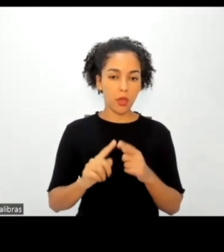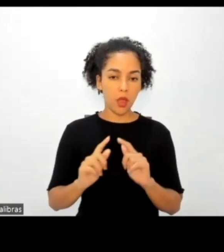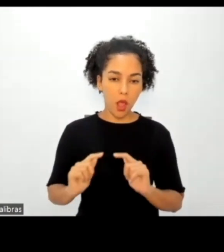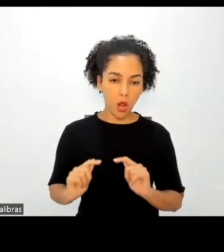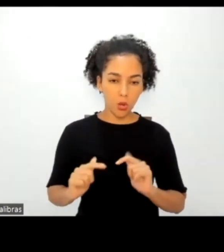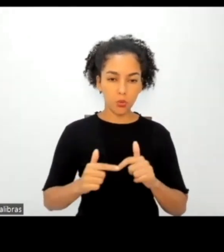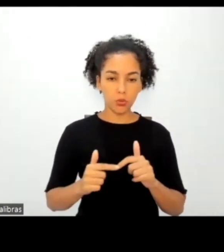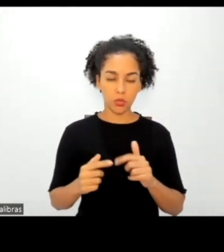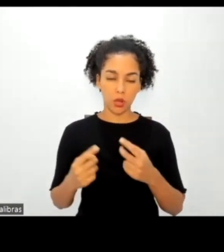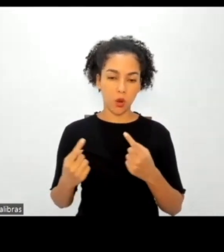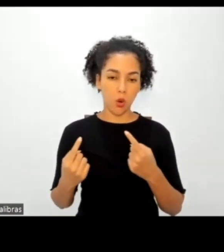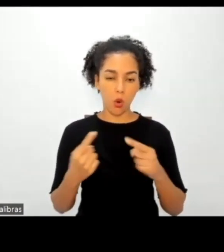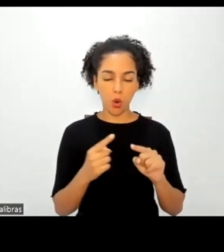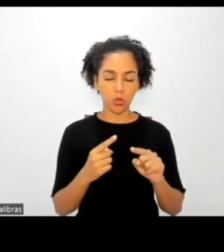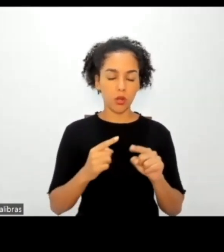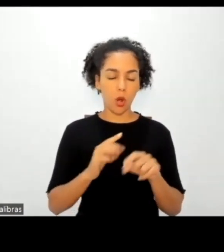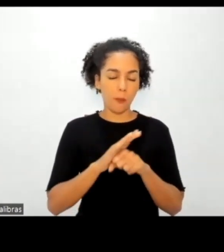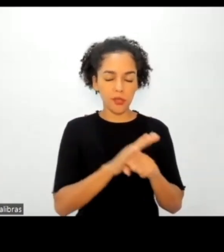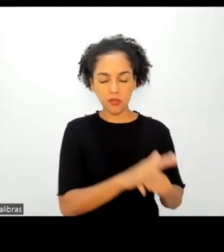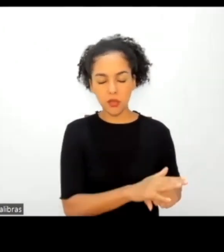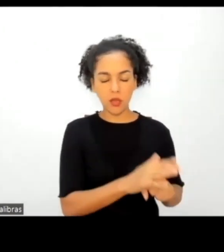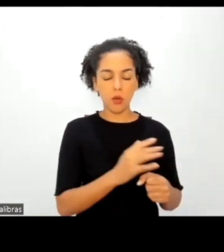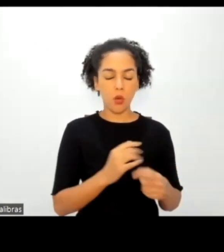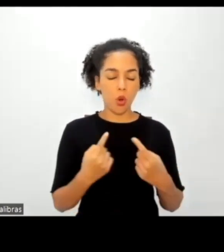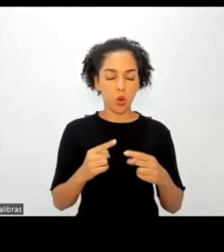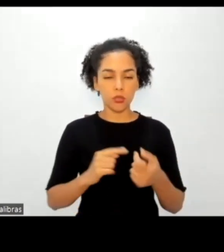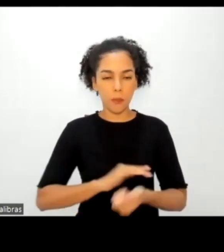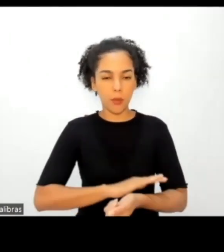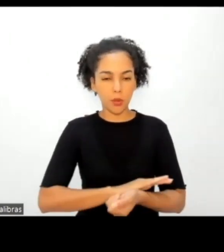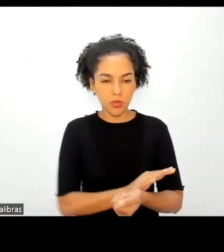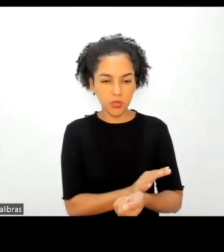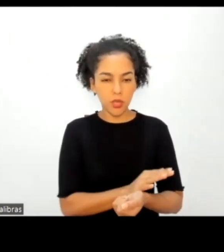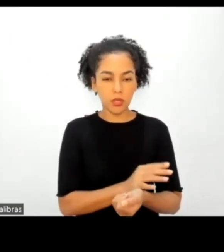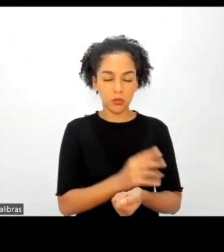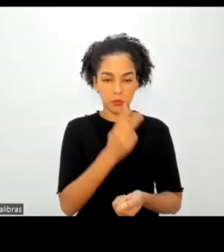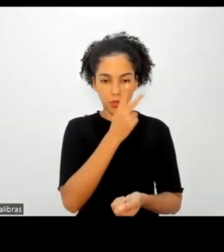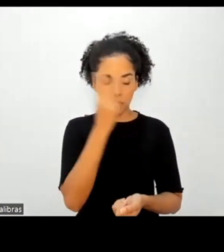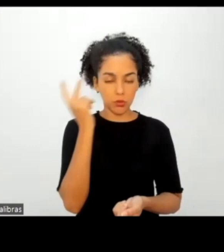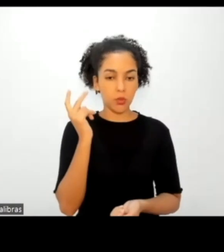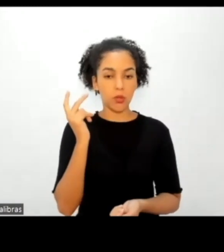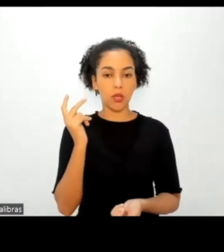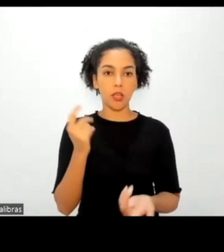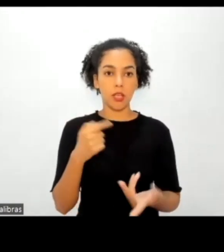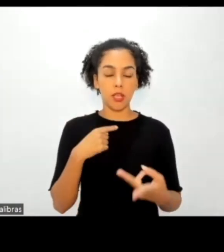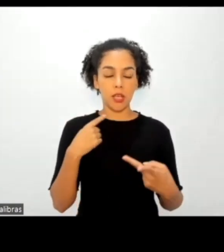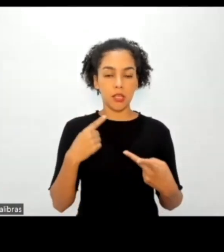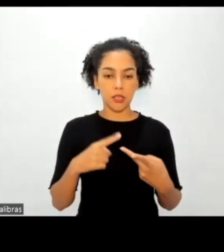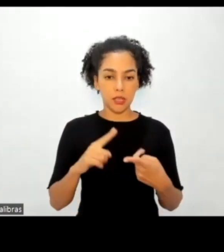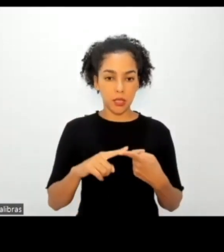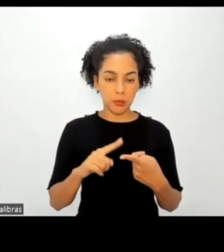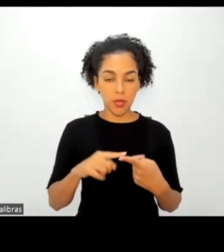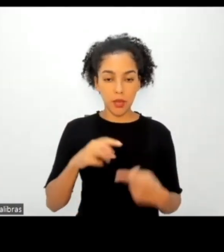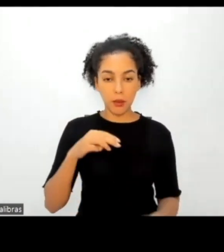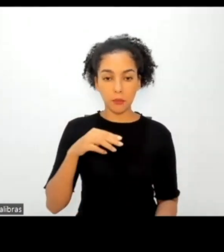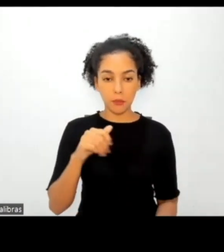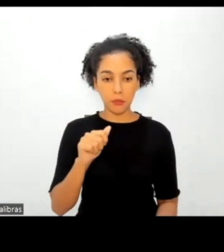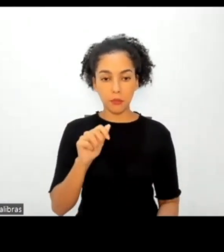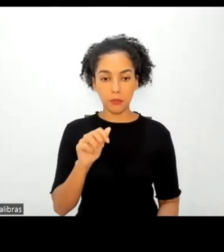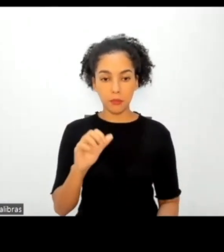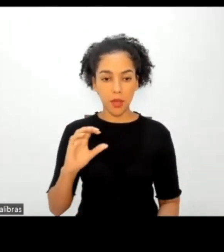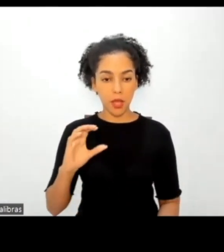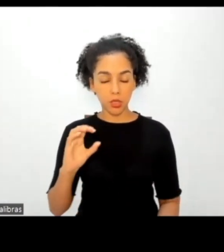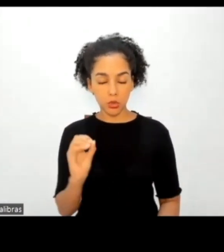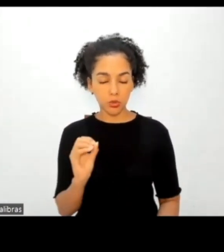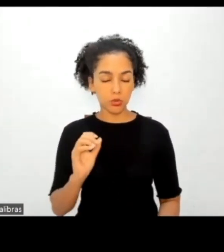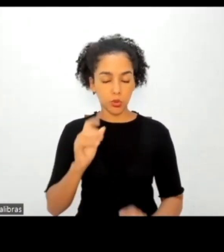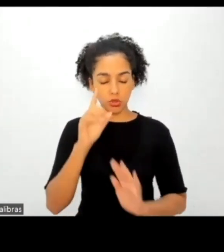né, opressão, né, e preconceito à população LGBTQIAPN+, março, né, que tem o mês das mulheres, mas entendendo que isso